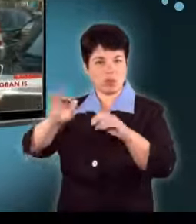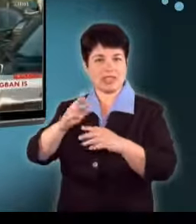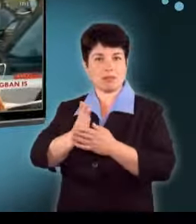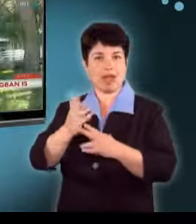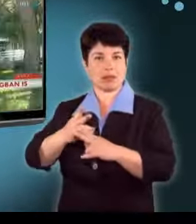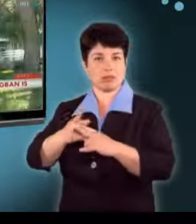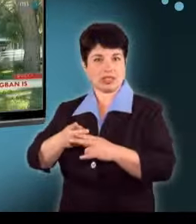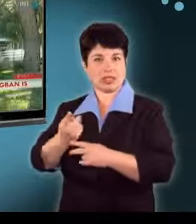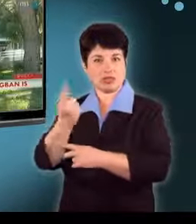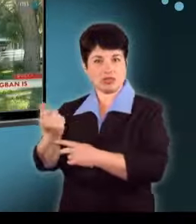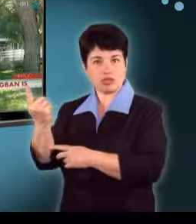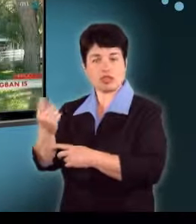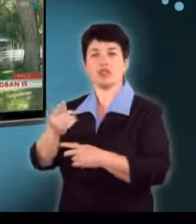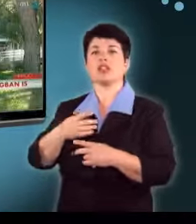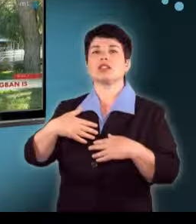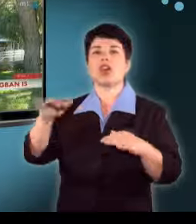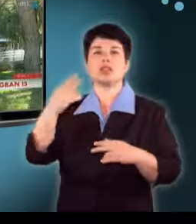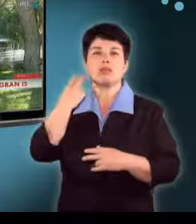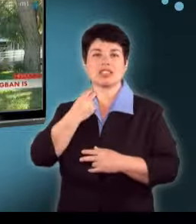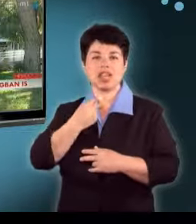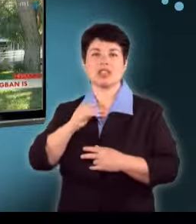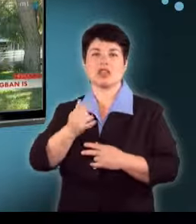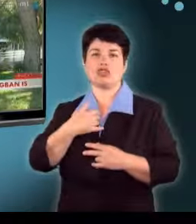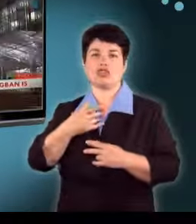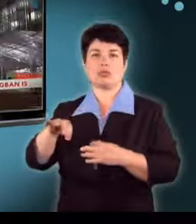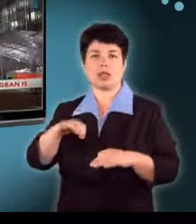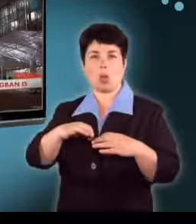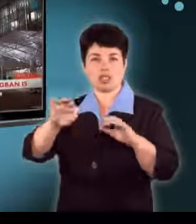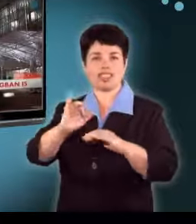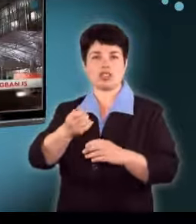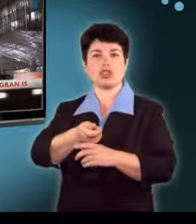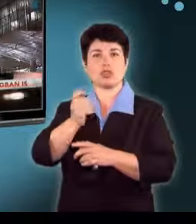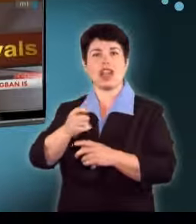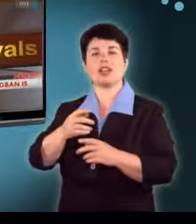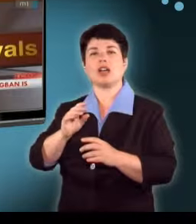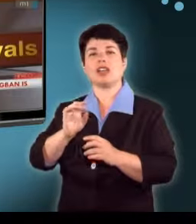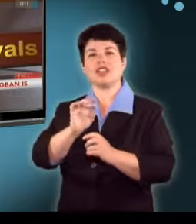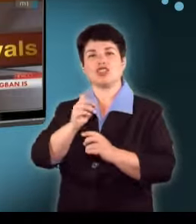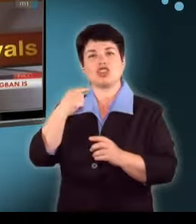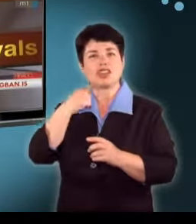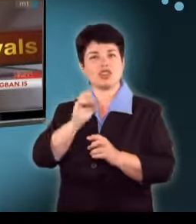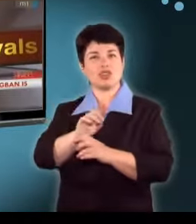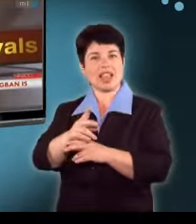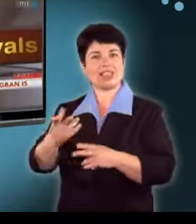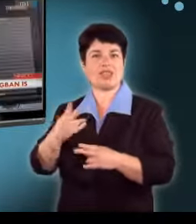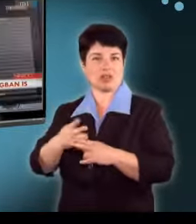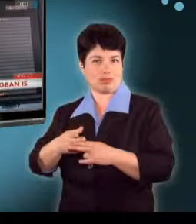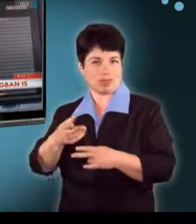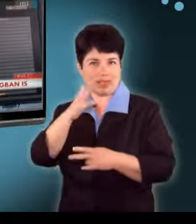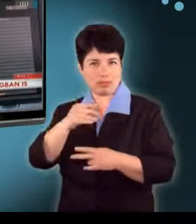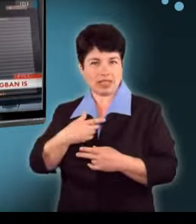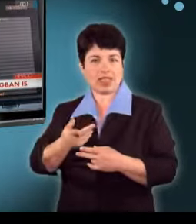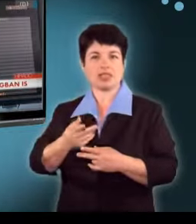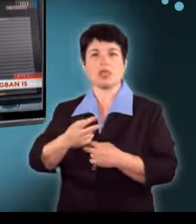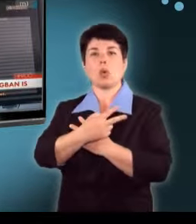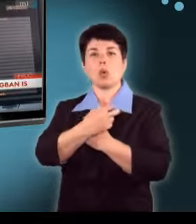már sertésinfluenzával fertőzött embereket. Az osztrák hatóságok szerint majdnem biztos egy osztrák nő fertőzöttsége is, aki